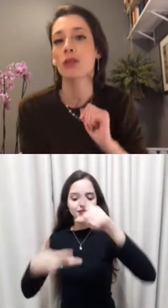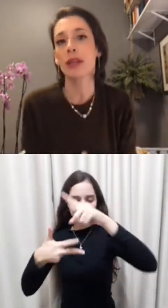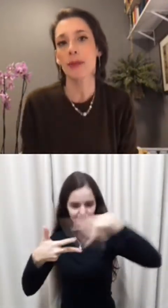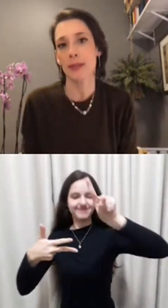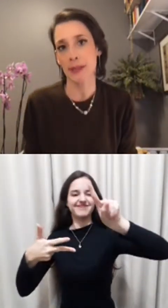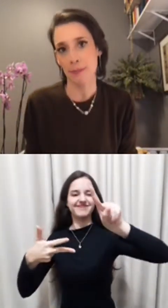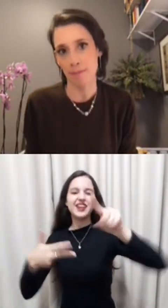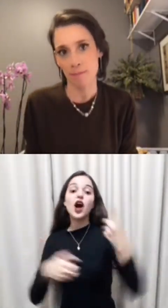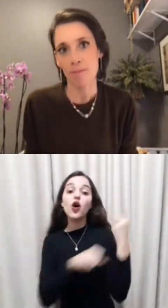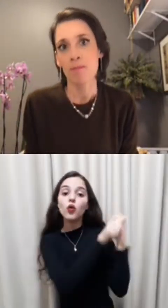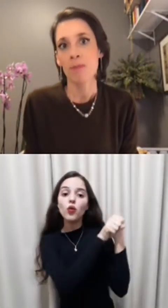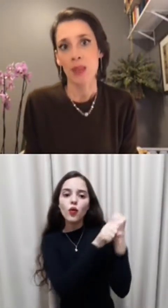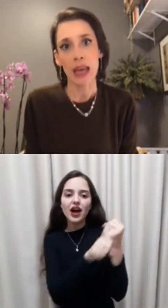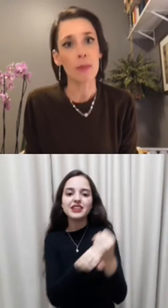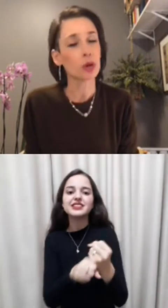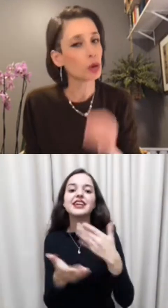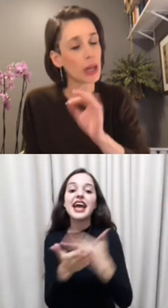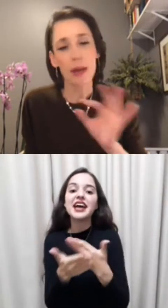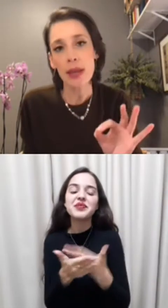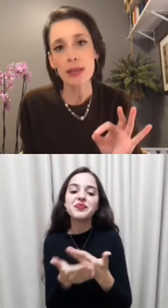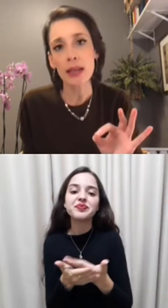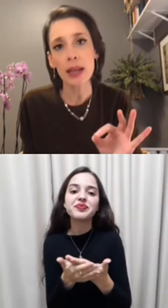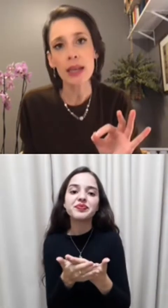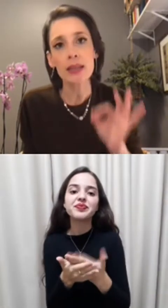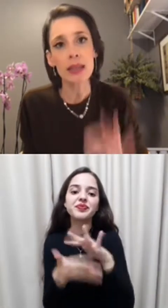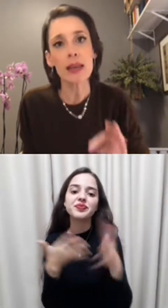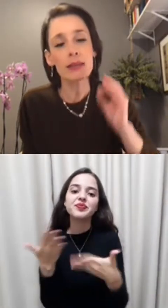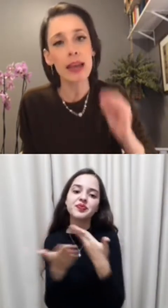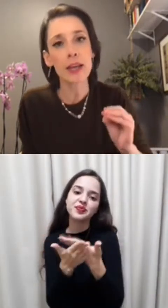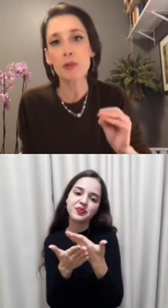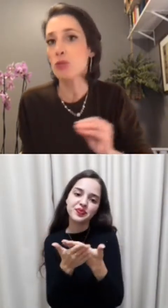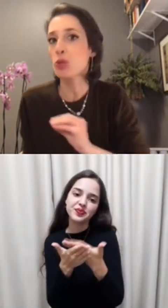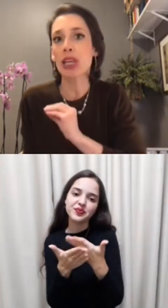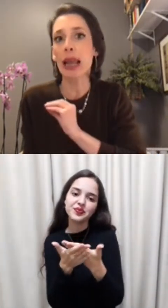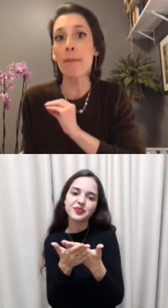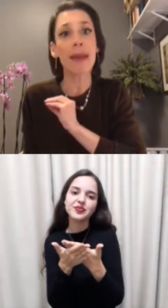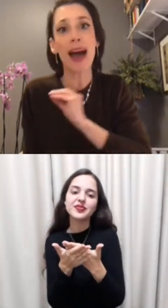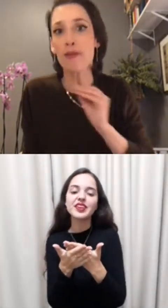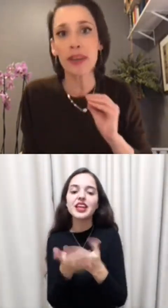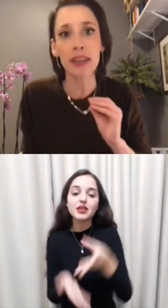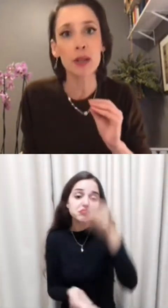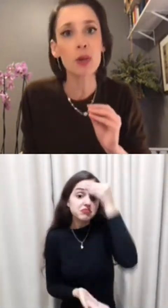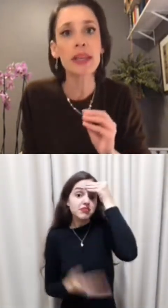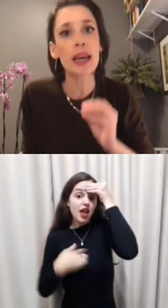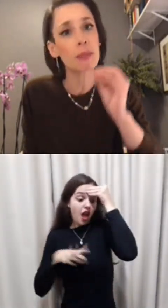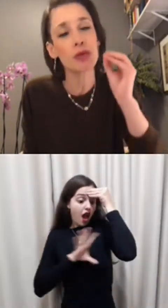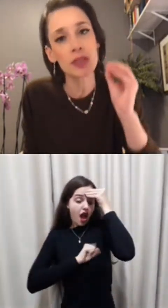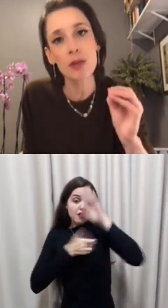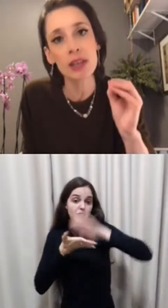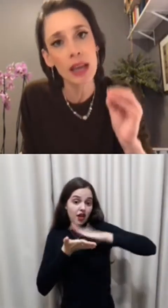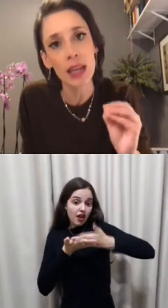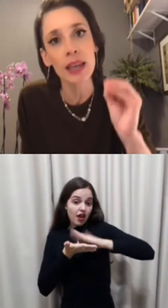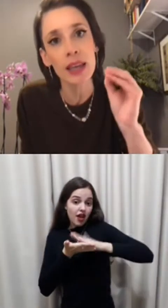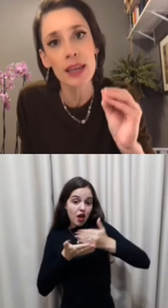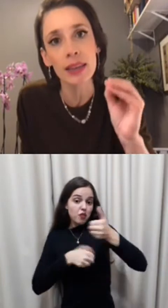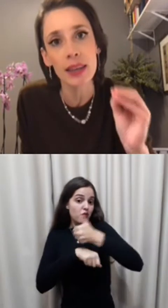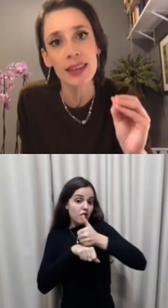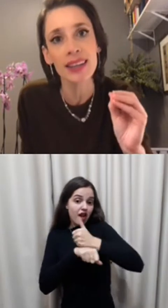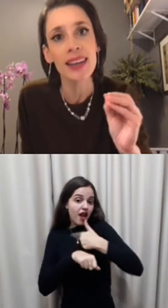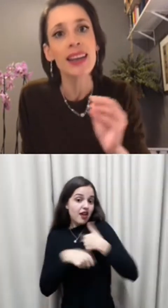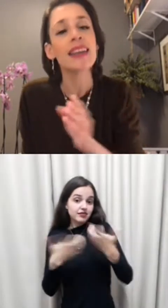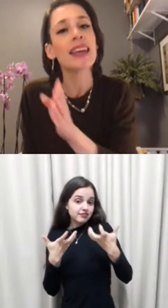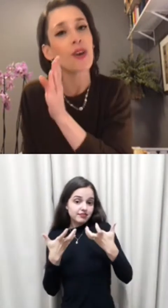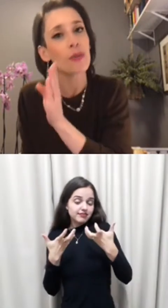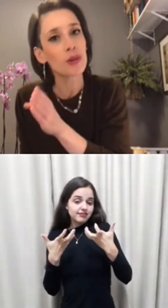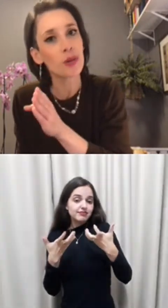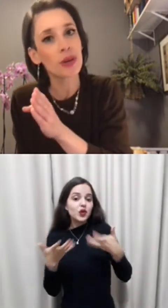estudando Libras. Ela botou na cabeça que ela ia ser intérprete porque ela amava aquilo e era a profissão que ela queria ter.